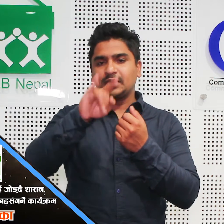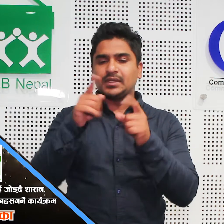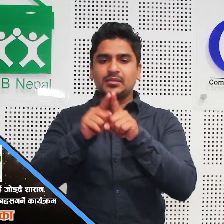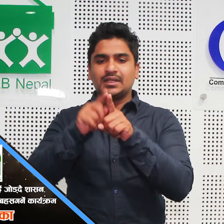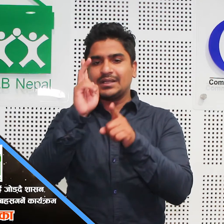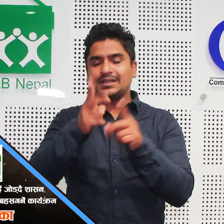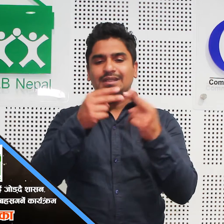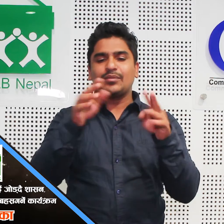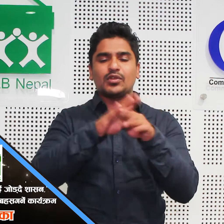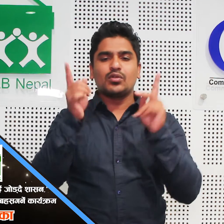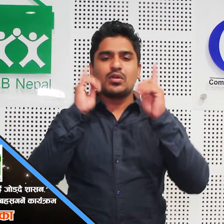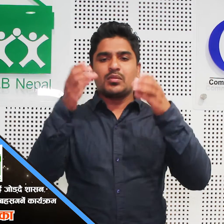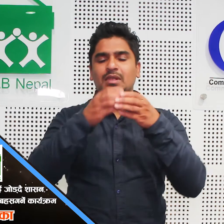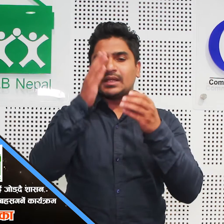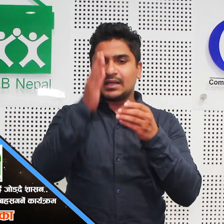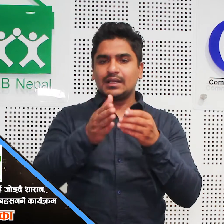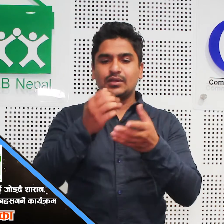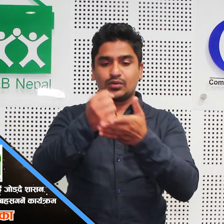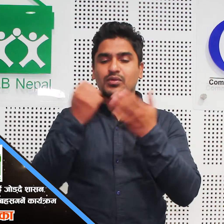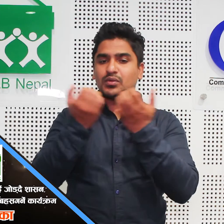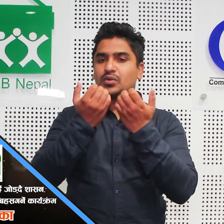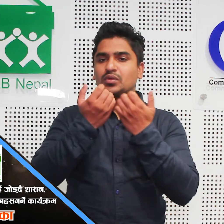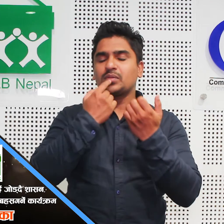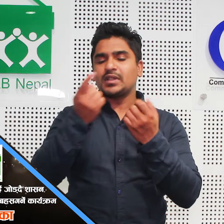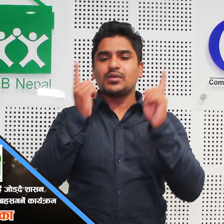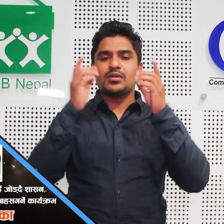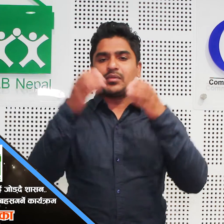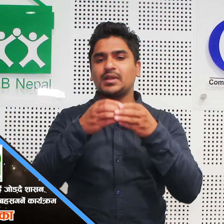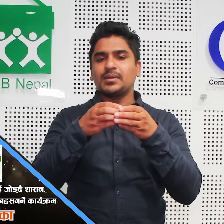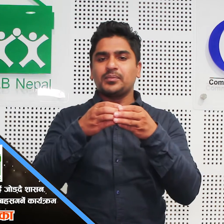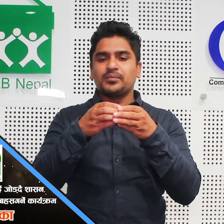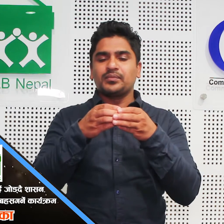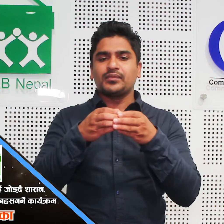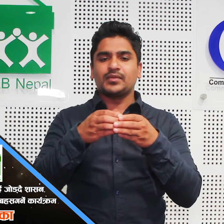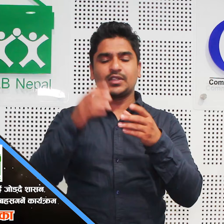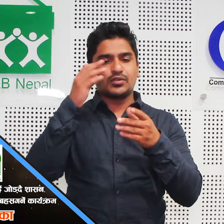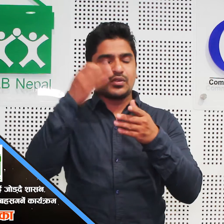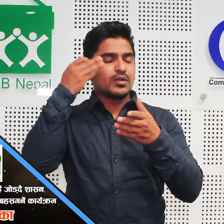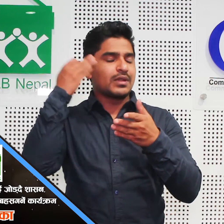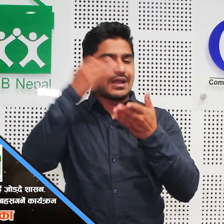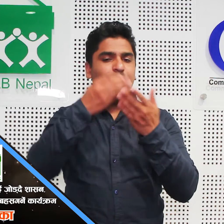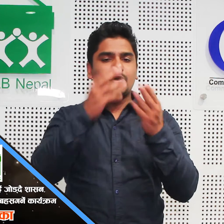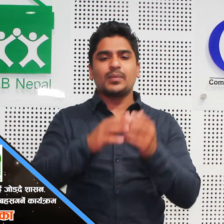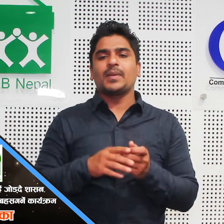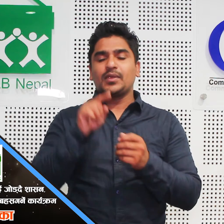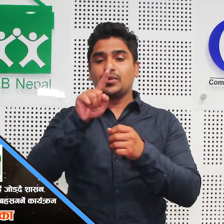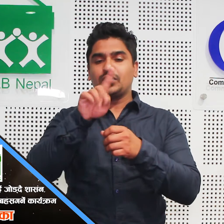कामहरू नगरपालिकाले गरोस् भन्दै सहयोग गर्ने नगरपालिकाको सधैँ धारणा रहिरहोस्। वालिङ चौधकै अर्का किसान याम प्रसाद